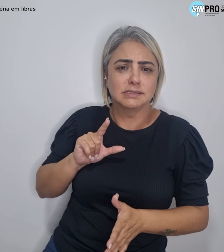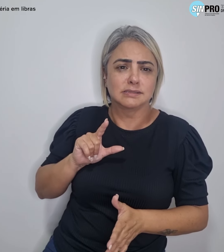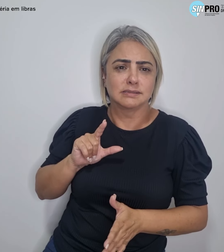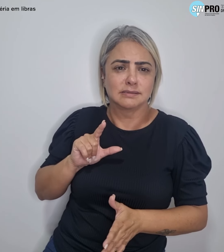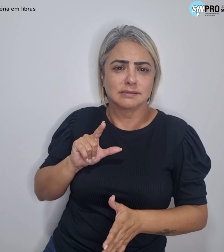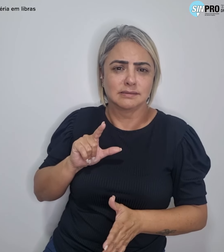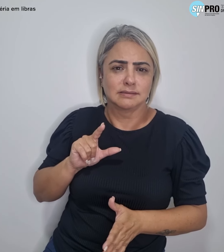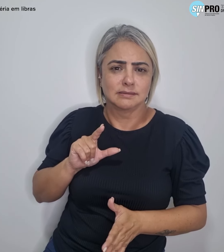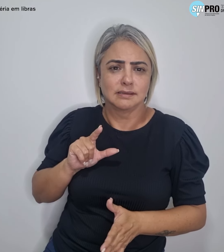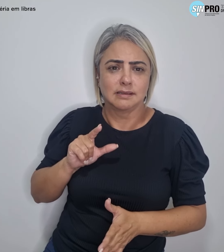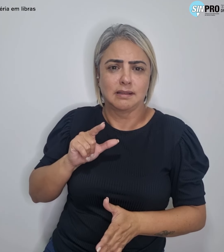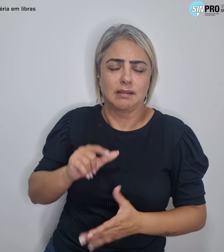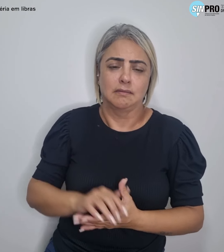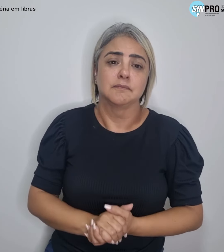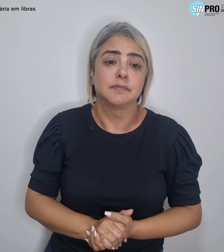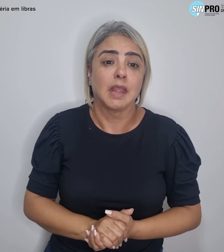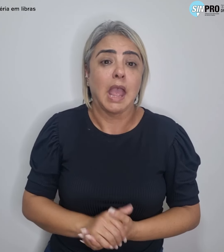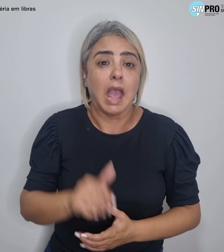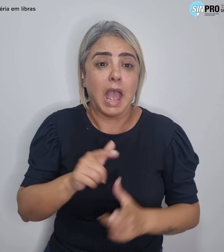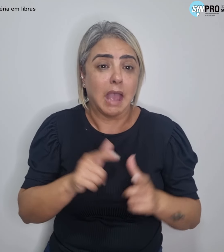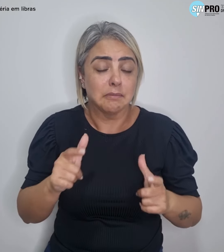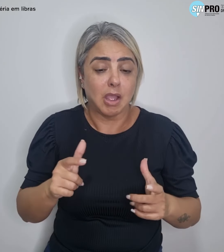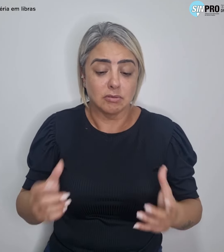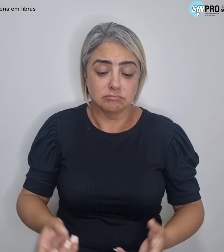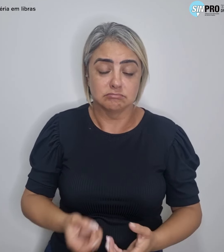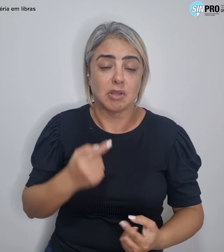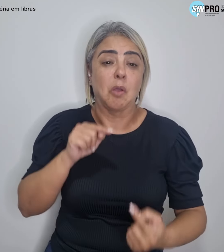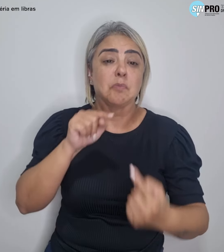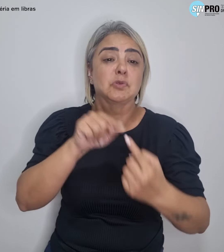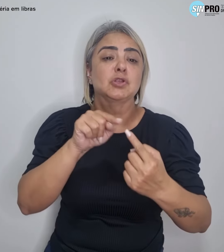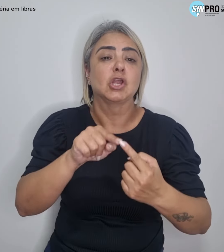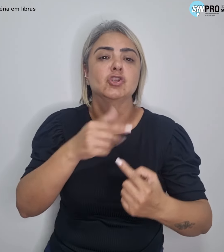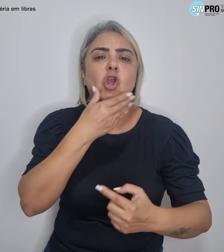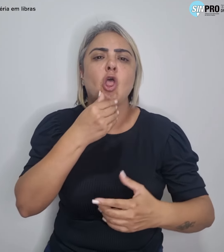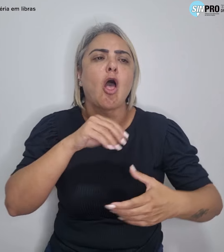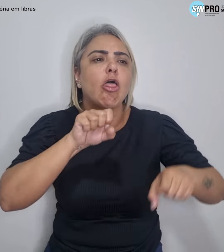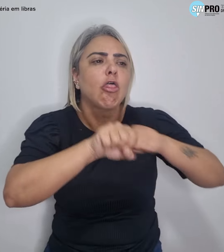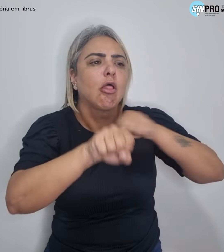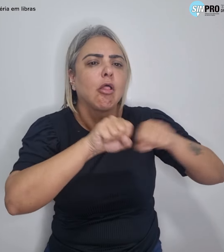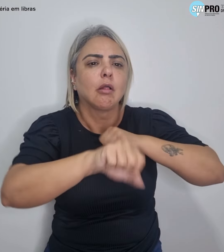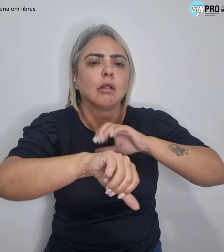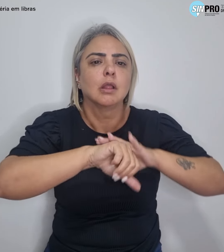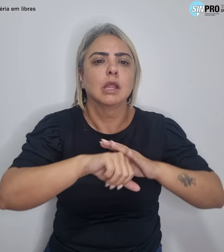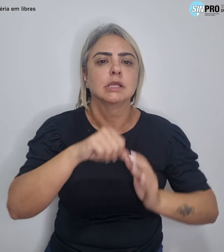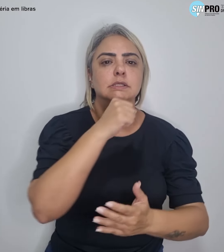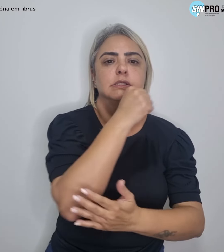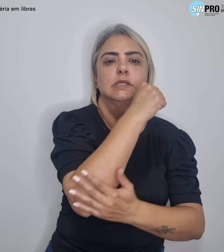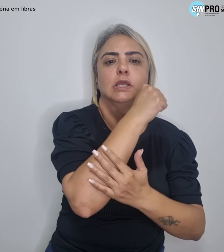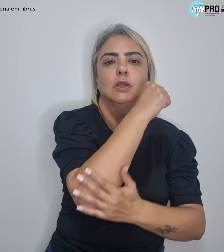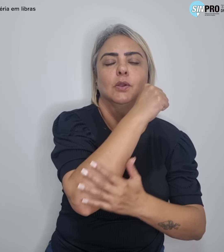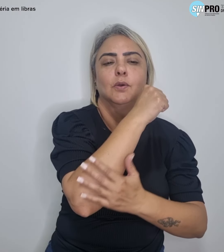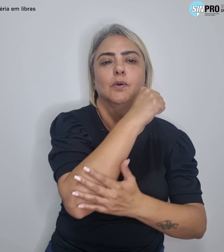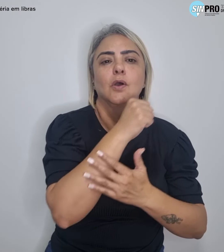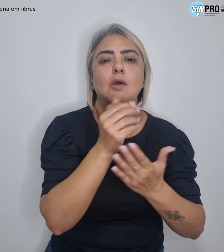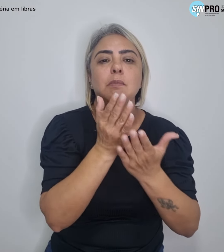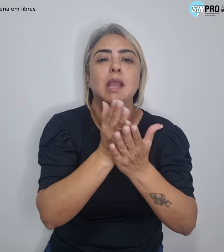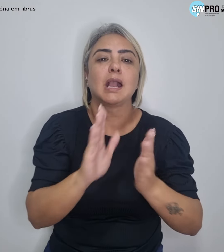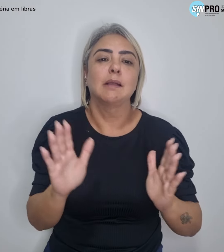assassino. As maiores motivações dos assassinos são ciúmes e término de relacionamento.